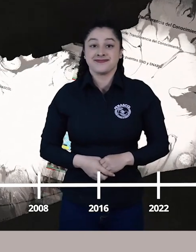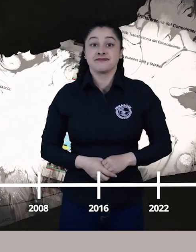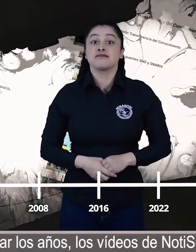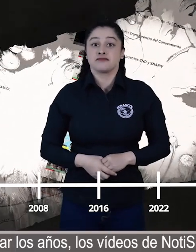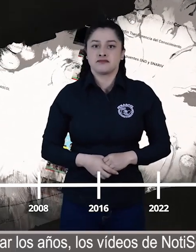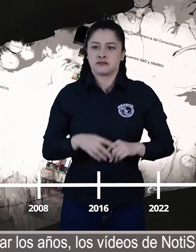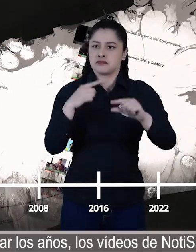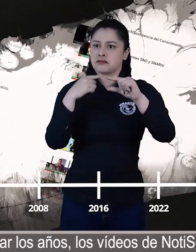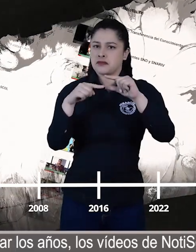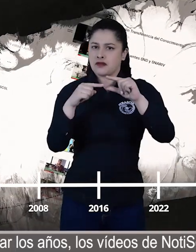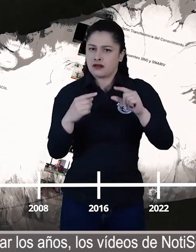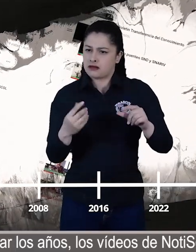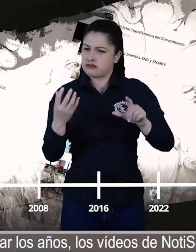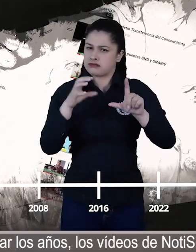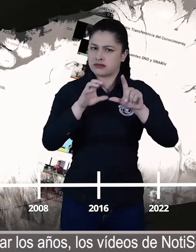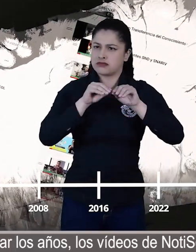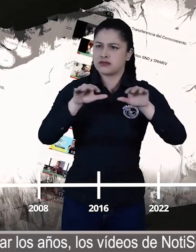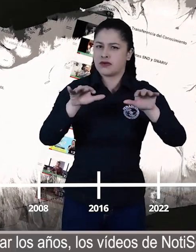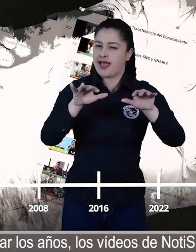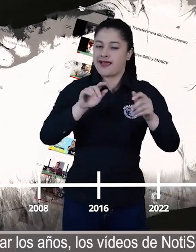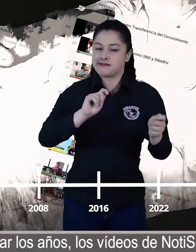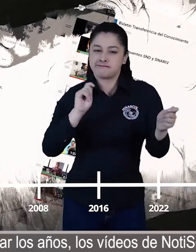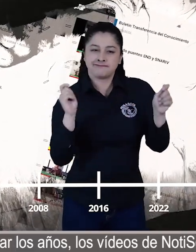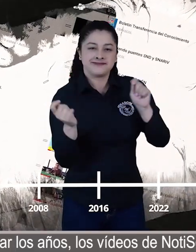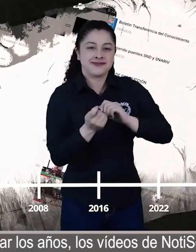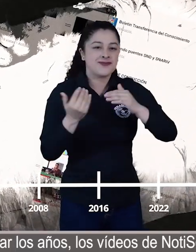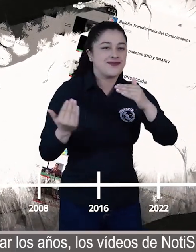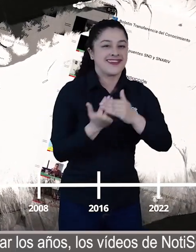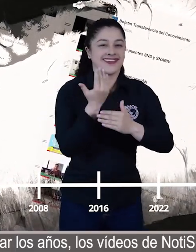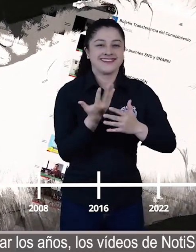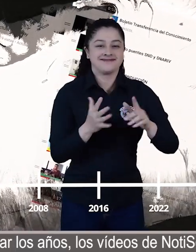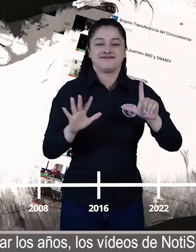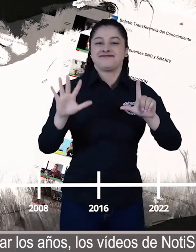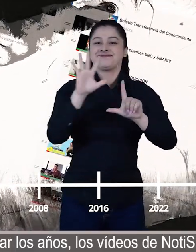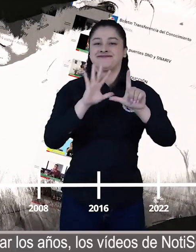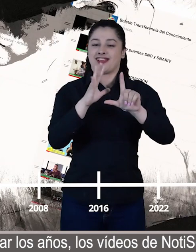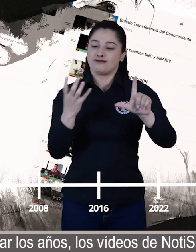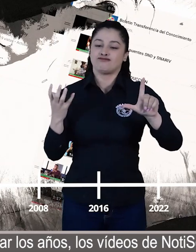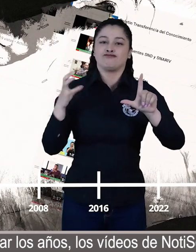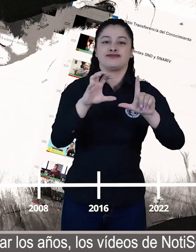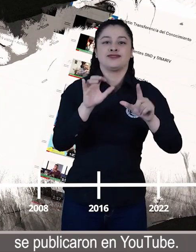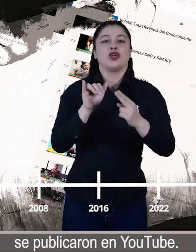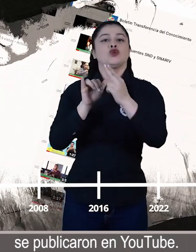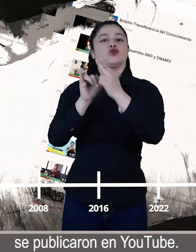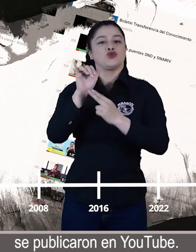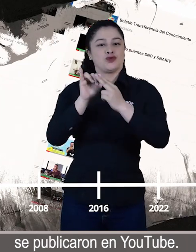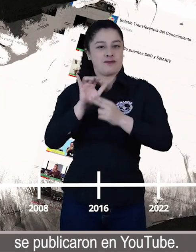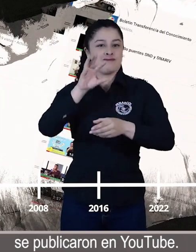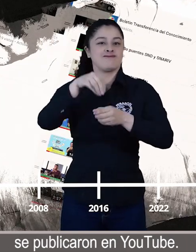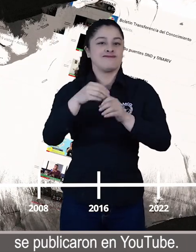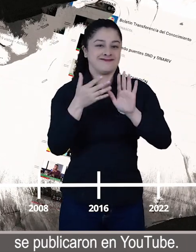Al pasar los años, los videos de Noticeñales se publicaron en YouTube.